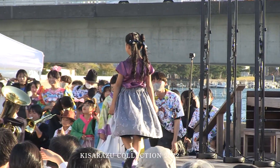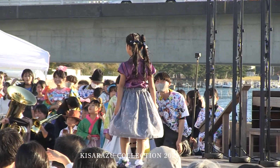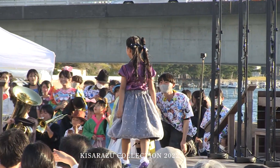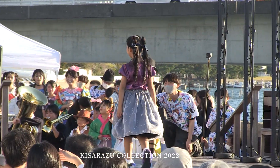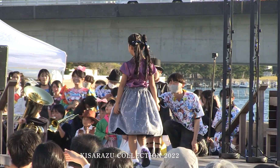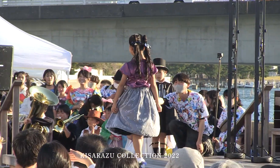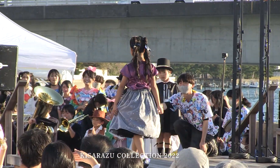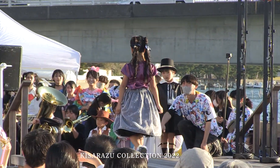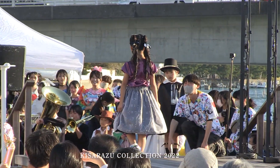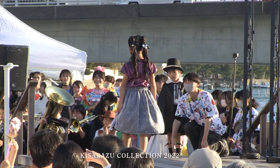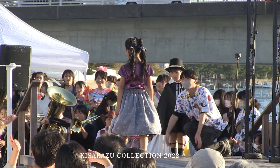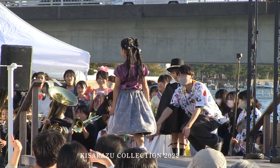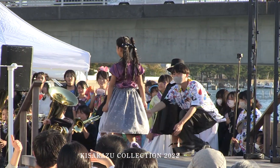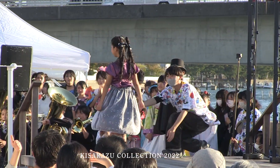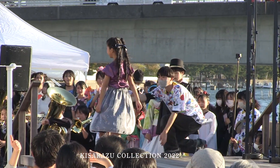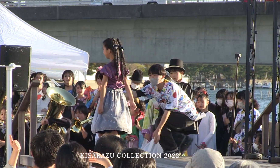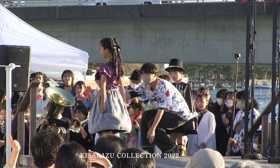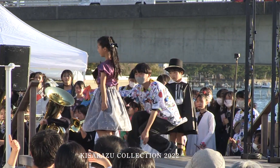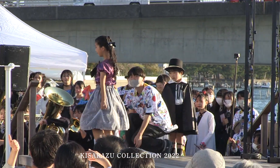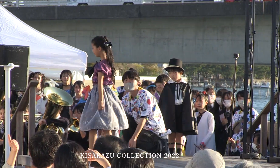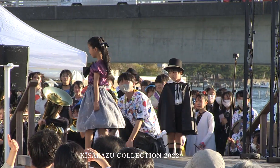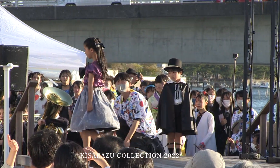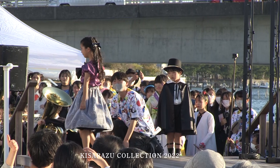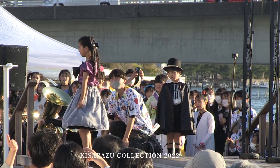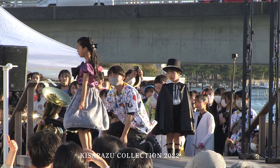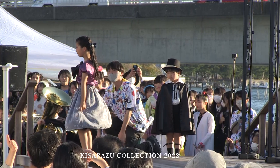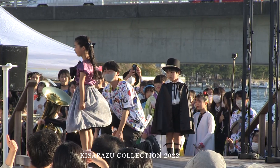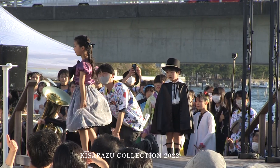他にも靴やイヤリングなど